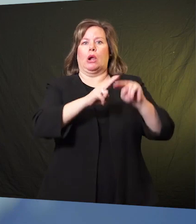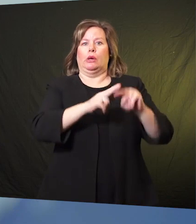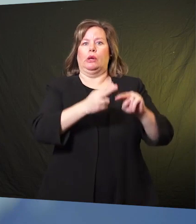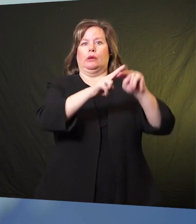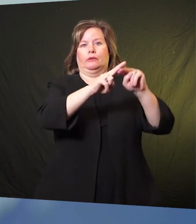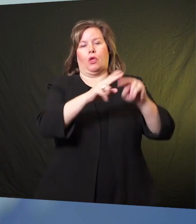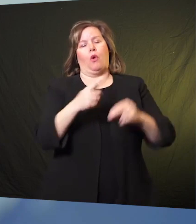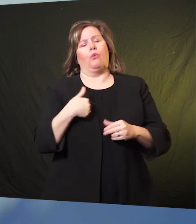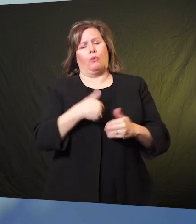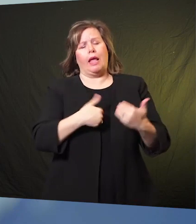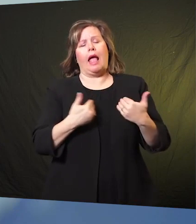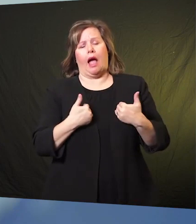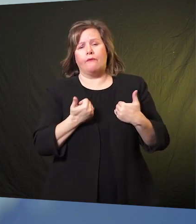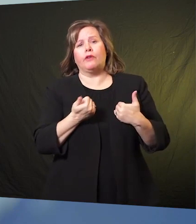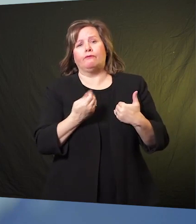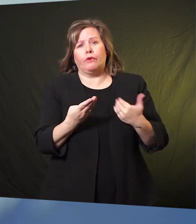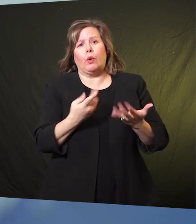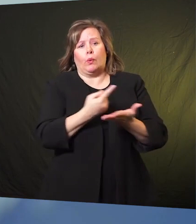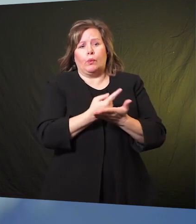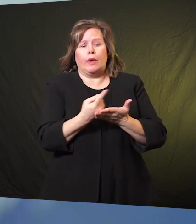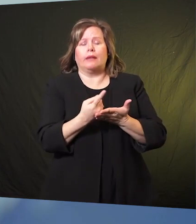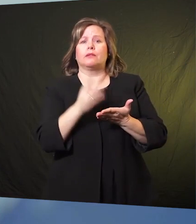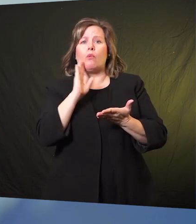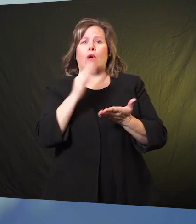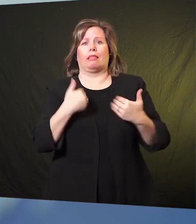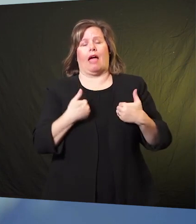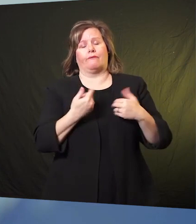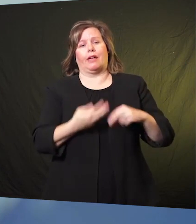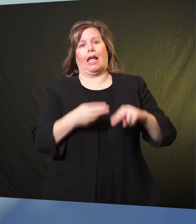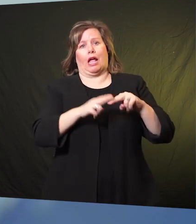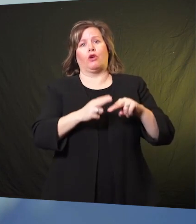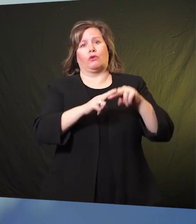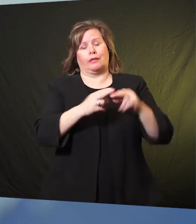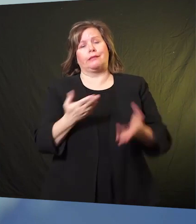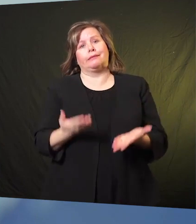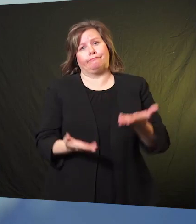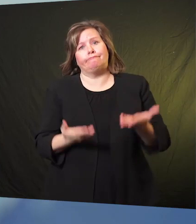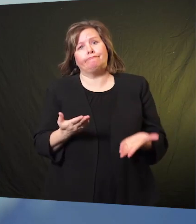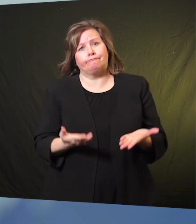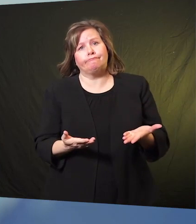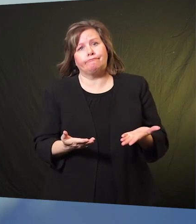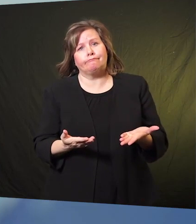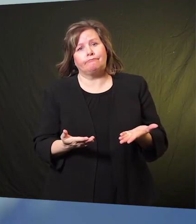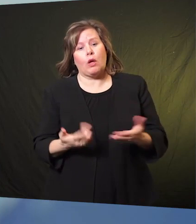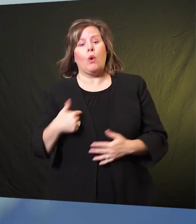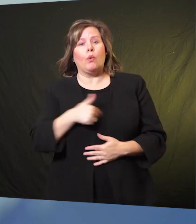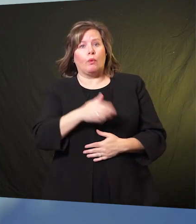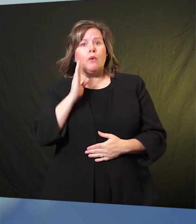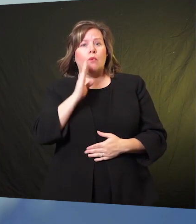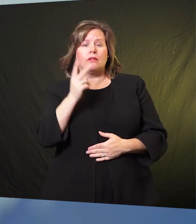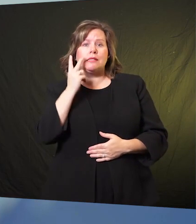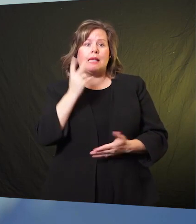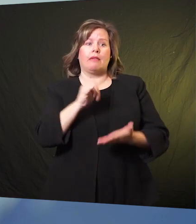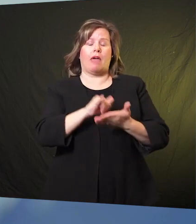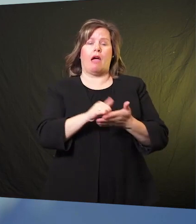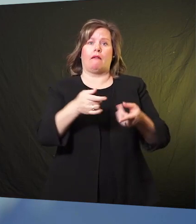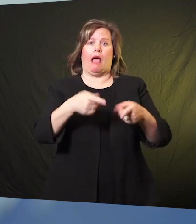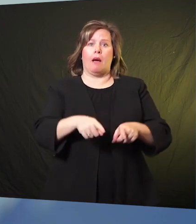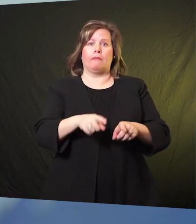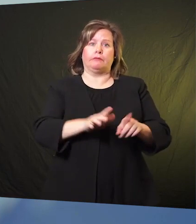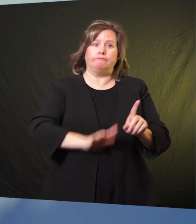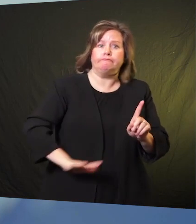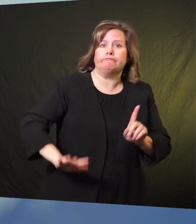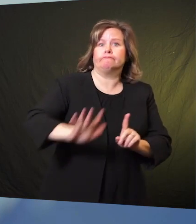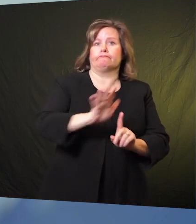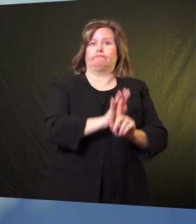al menos unas semanas por delante de nosotros de aumentos y eso va a ser algo que vamos a ver a través del estado probablemente